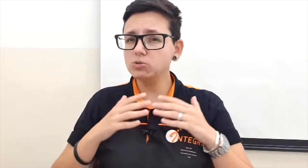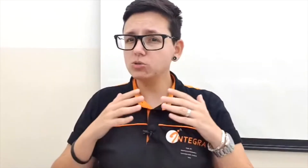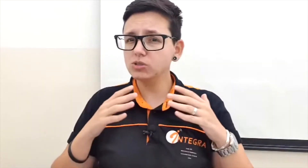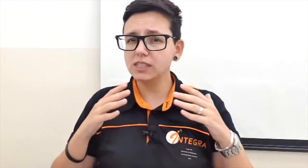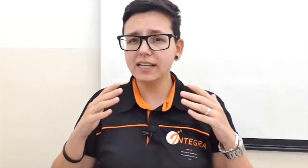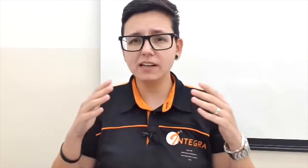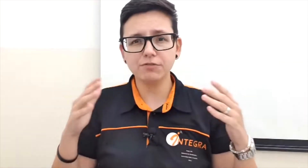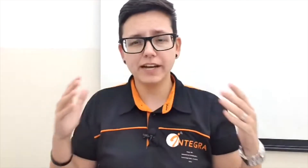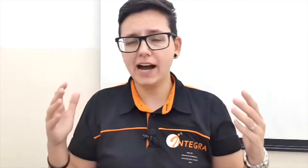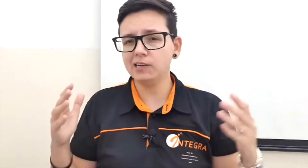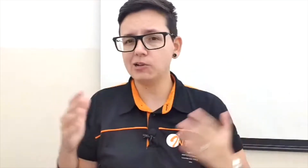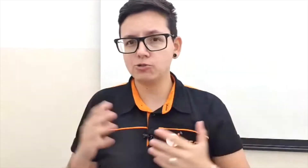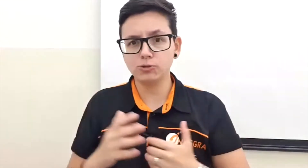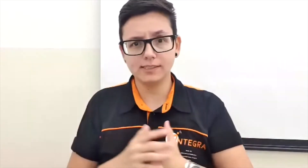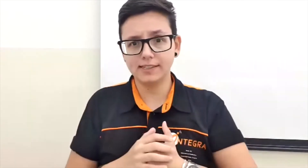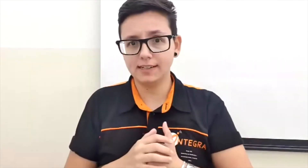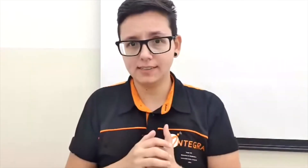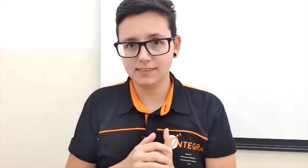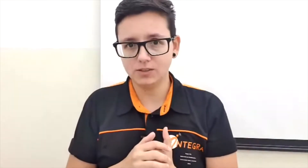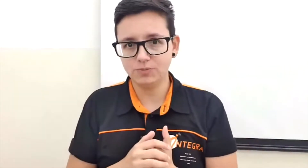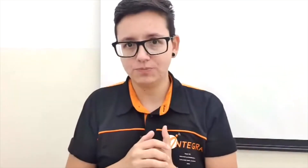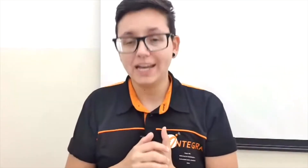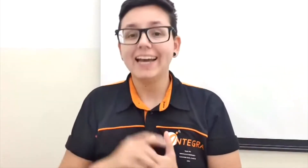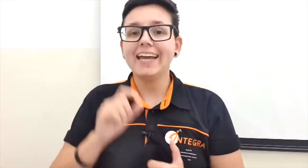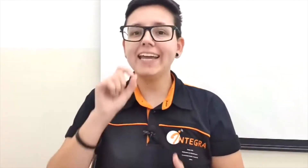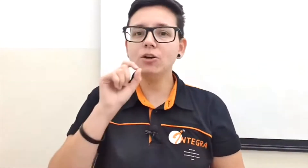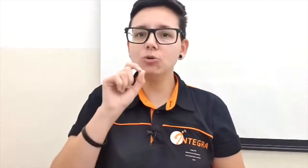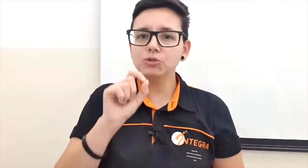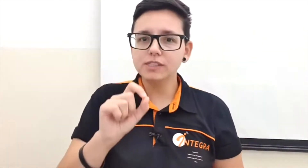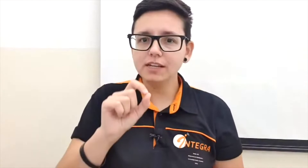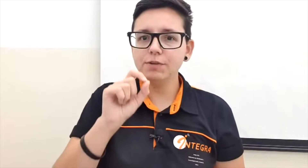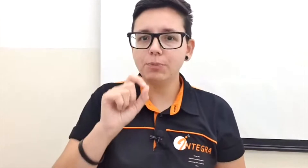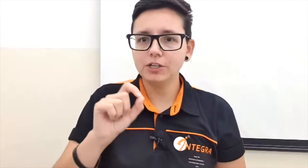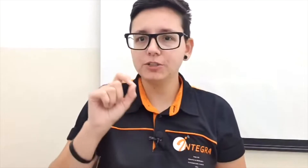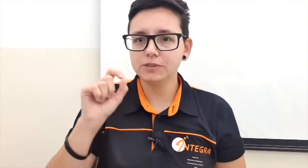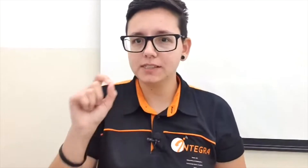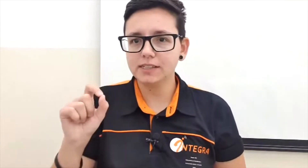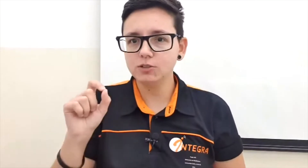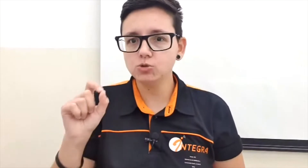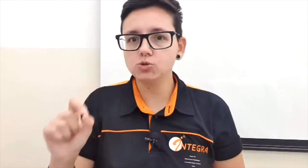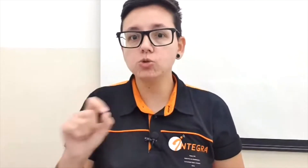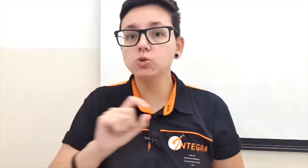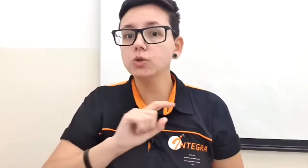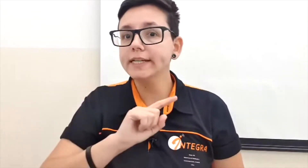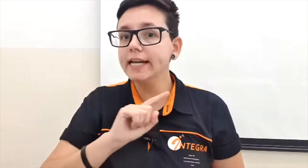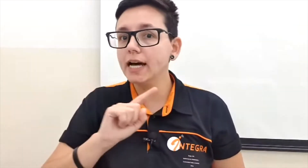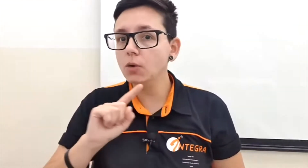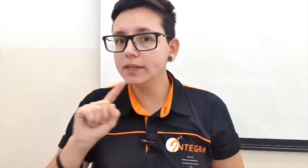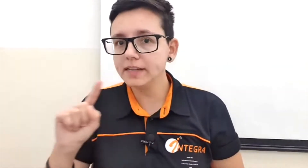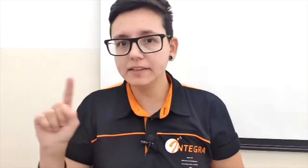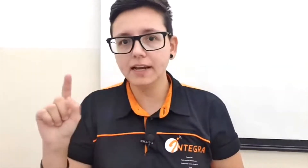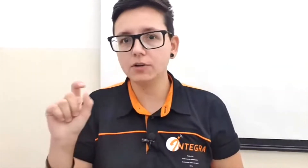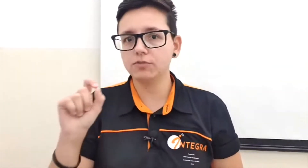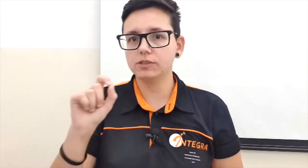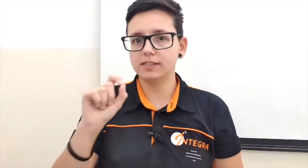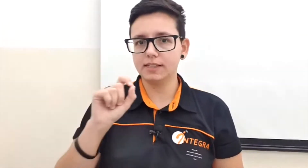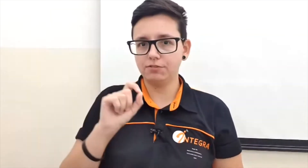outro significado à sua sinalização. Inclusive, pode acontecer do surdo não entender o que você está